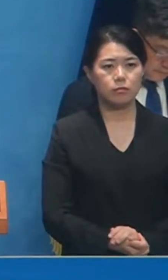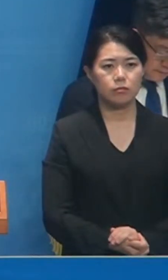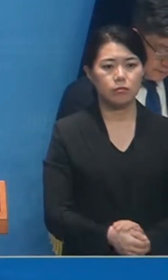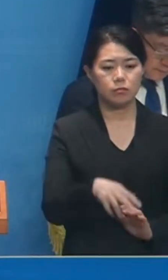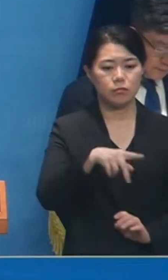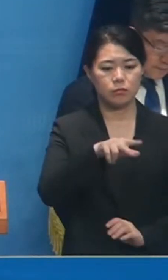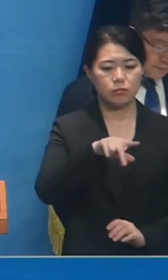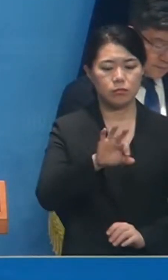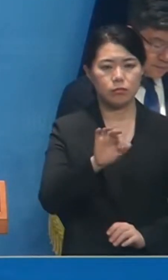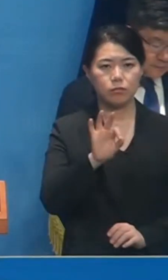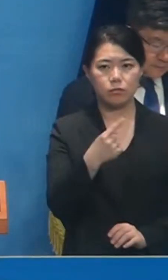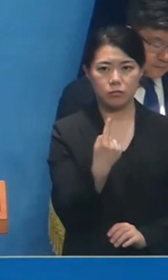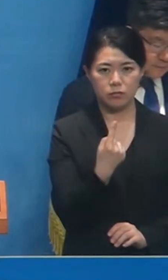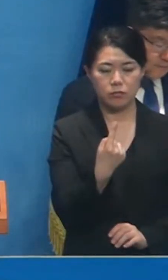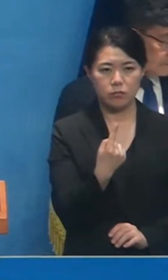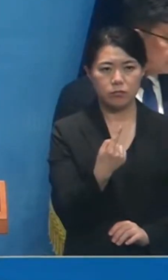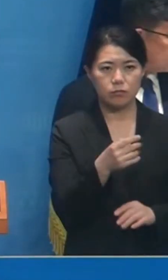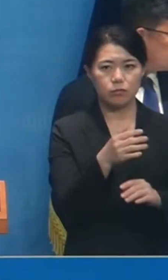서정호